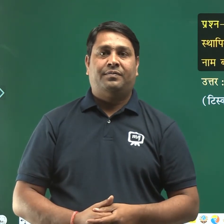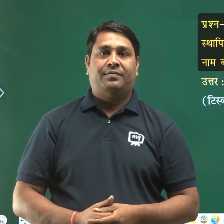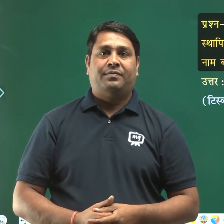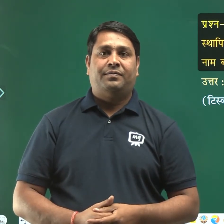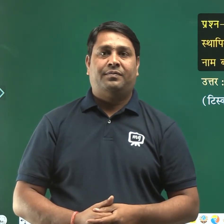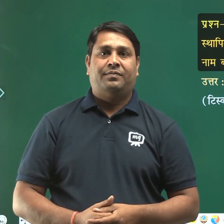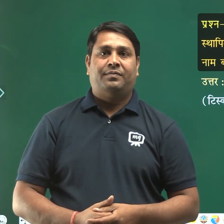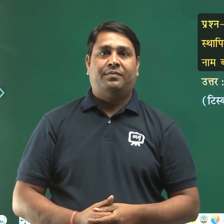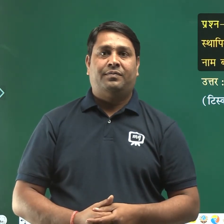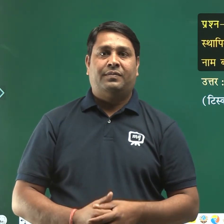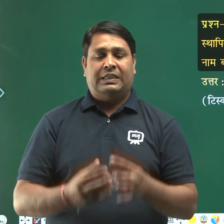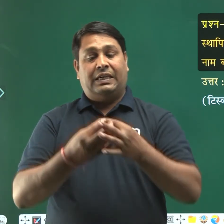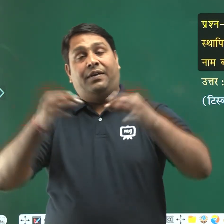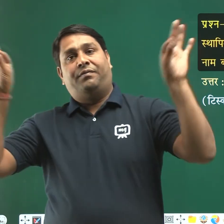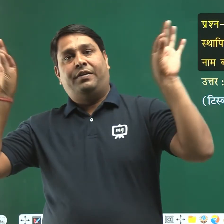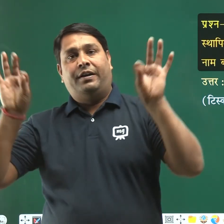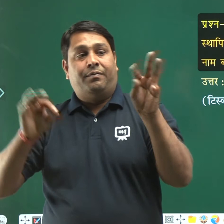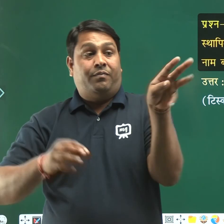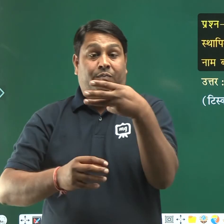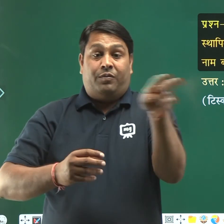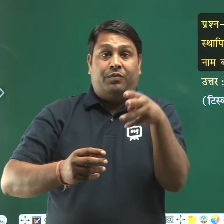स्वतंत्रता प्राप्ति से पूर्व